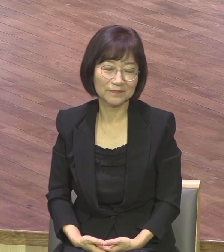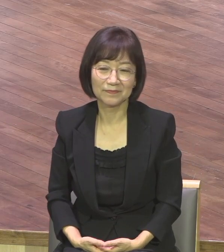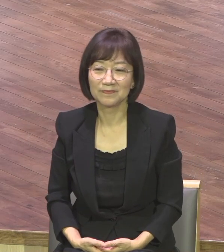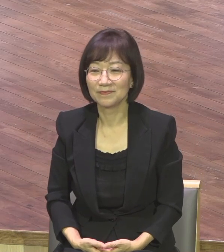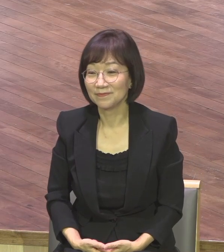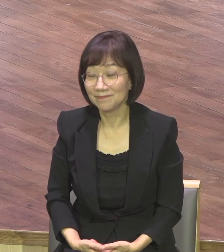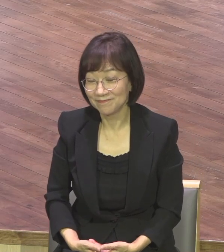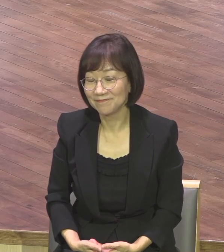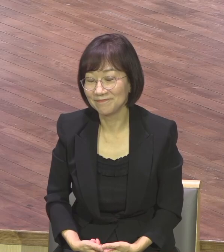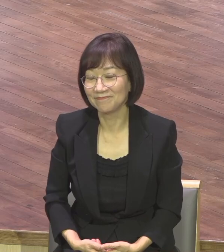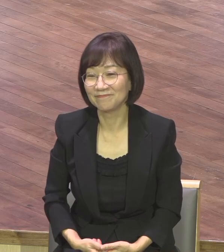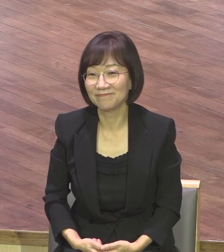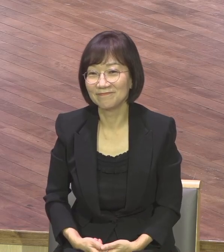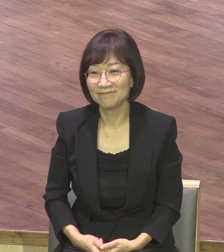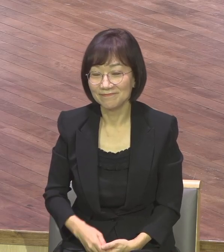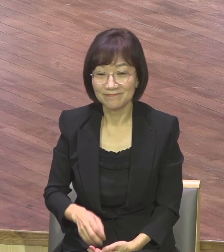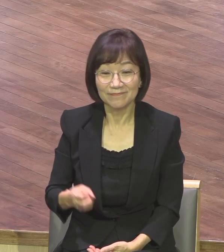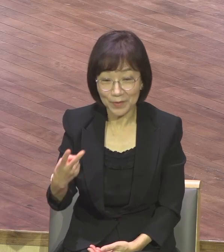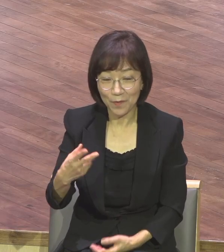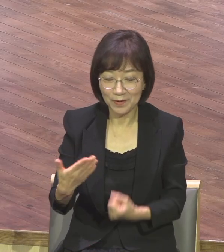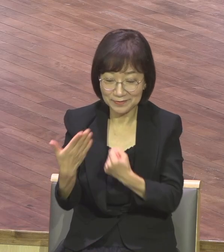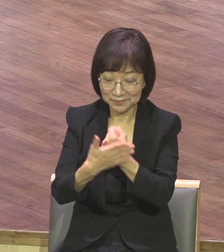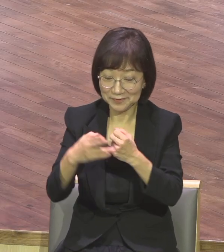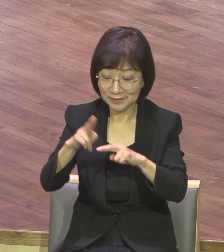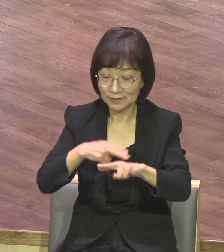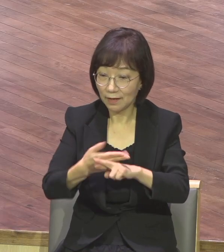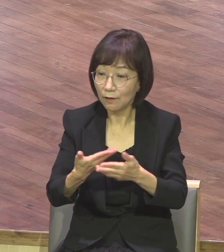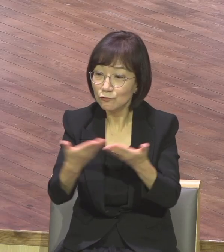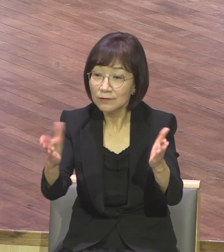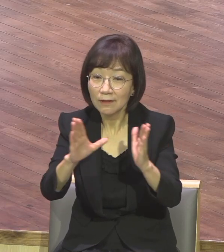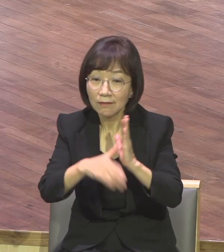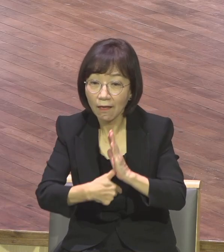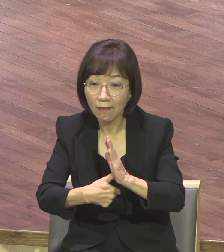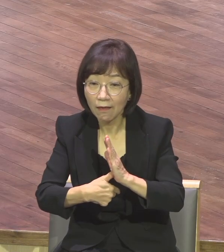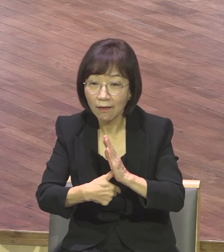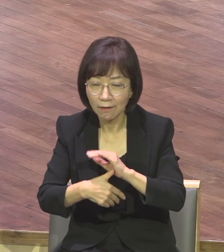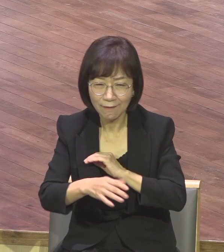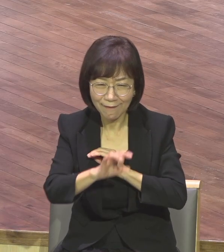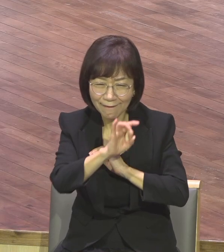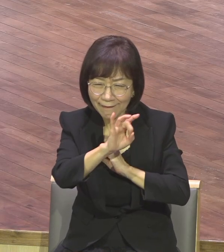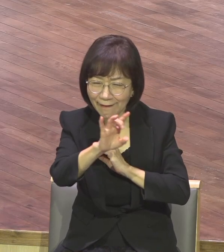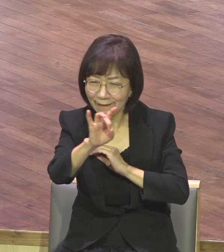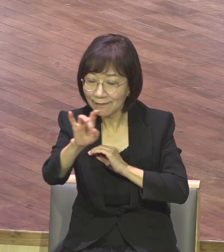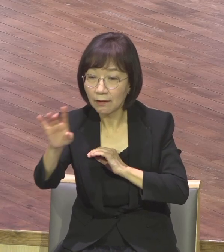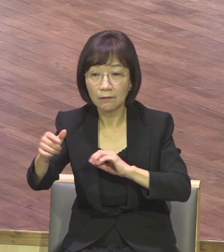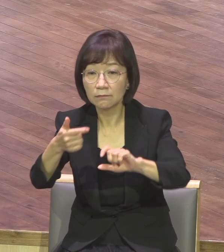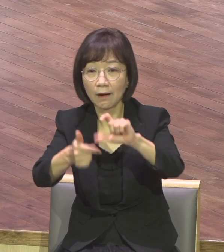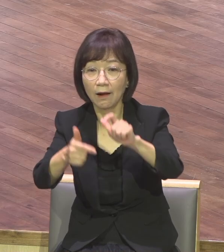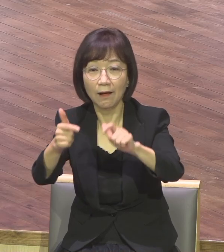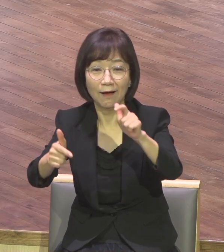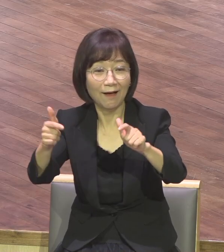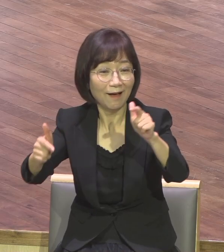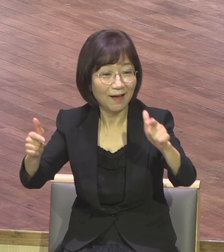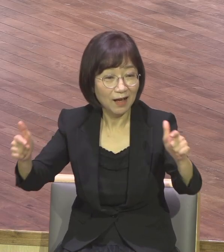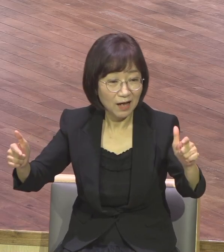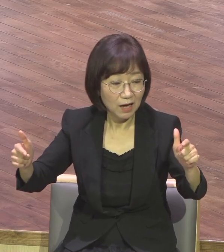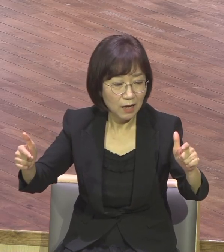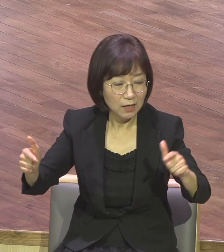그리고 독특한 것은요, 이 은사를 주실 때에 분량대로 주셨다. 분량대로, 헬라말로 이